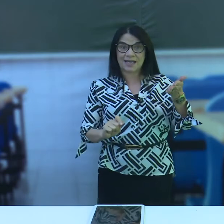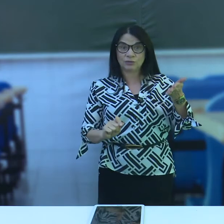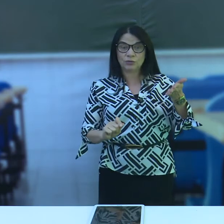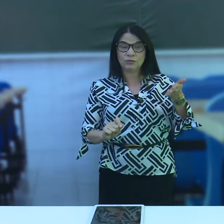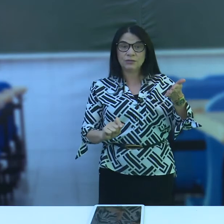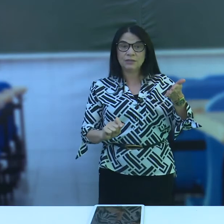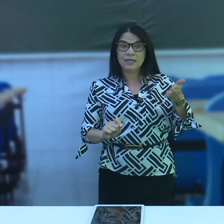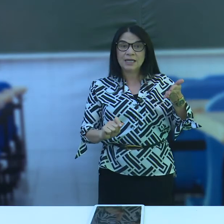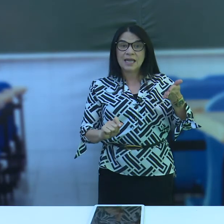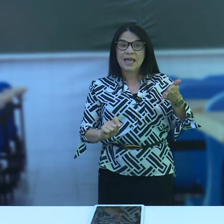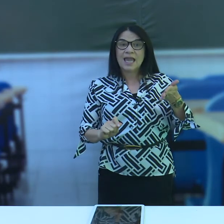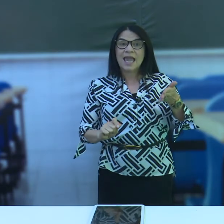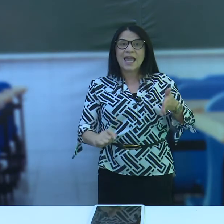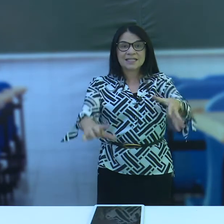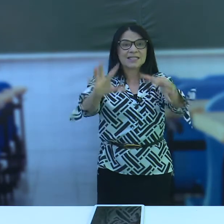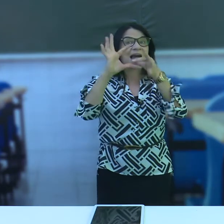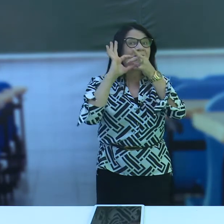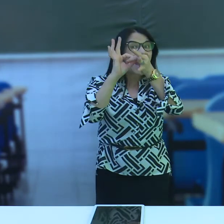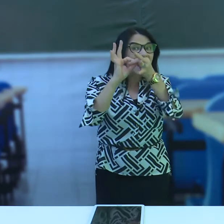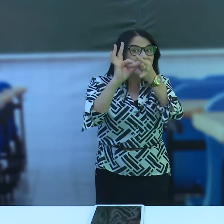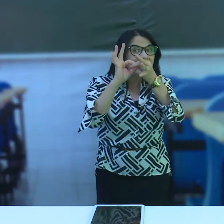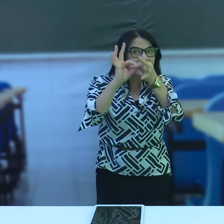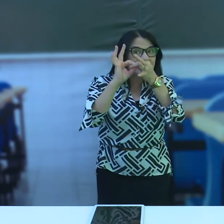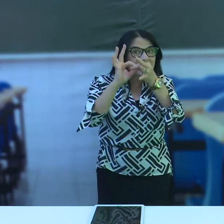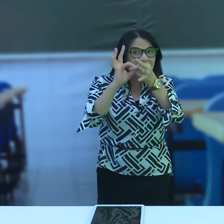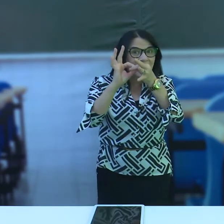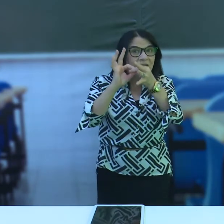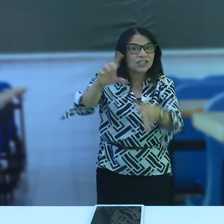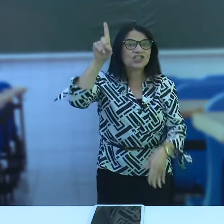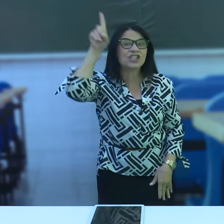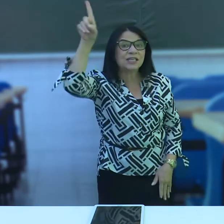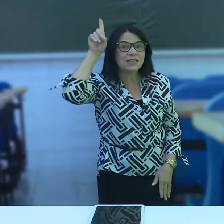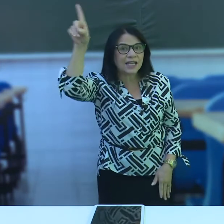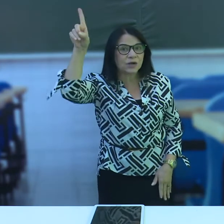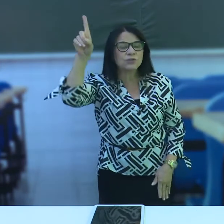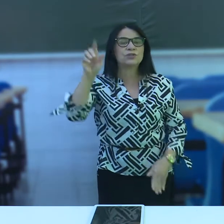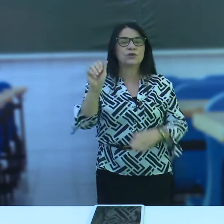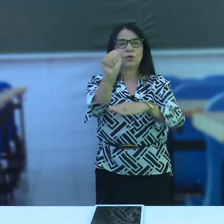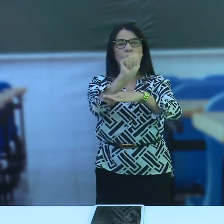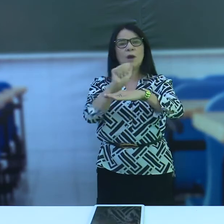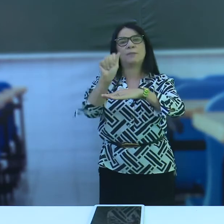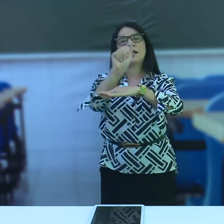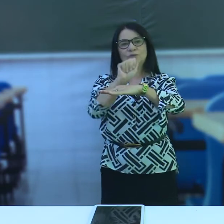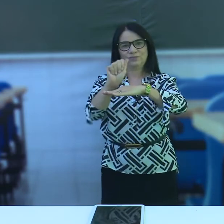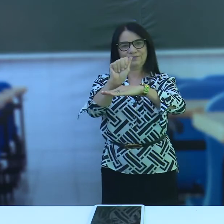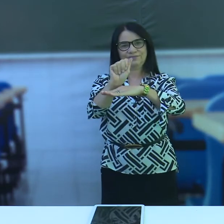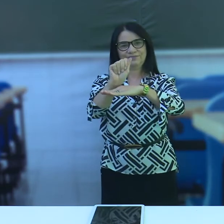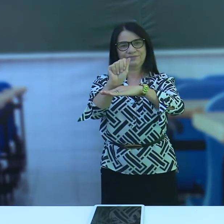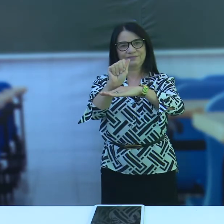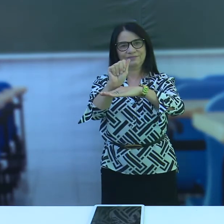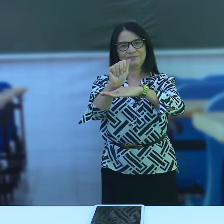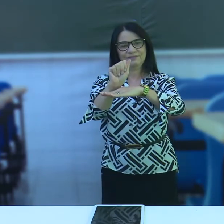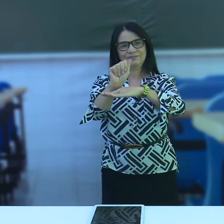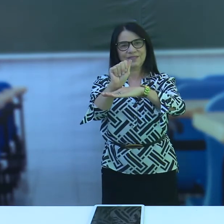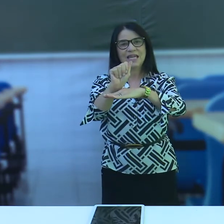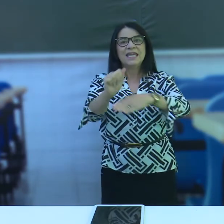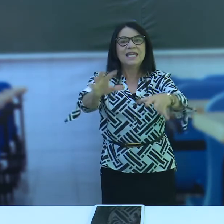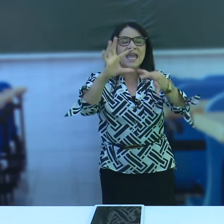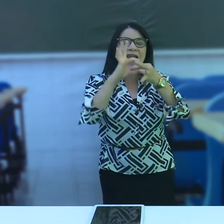registrado essa aliança de Deus com Abraão. E